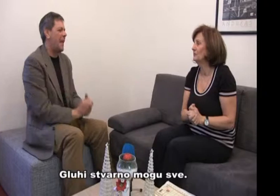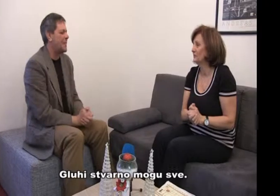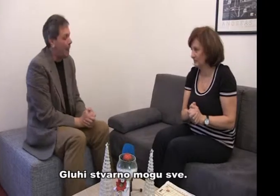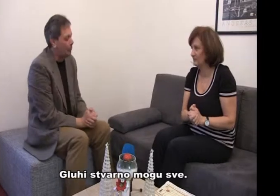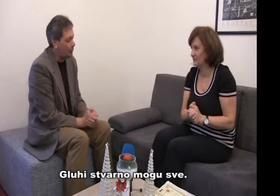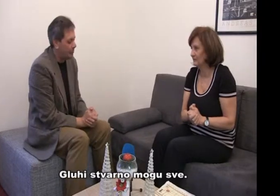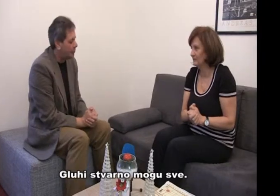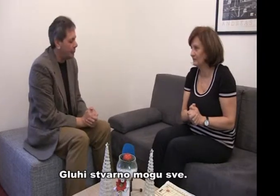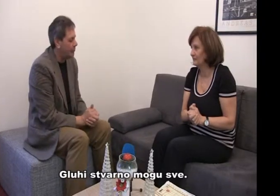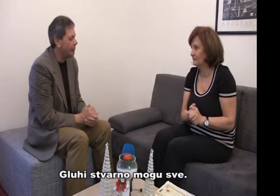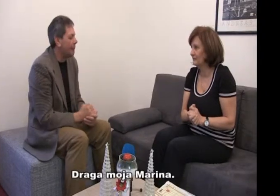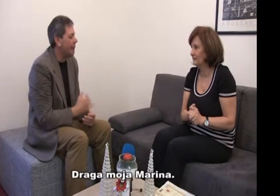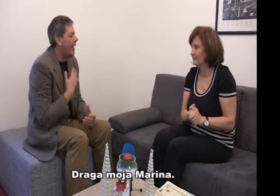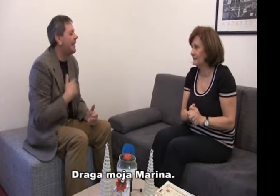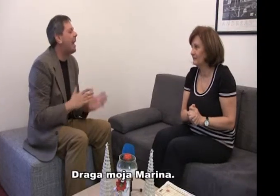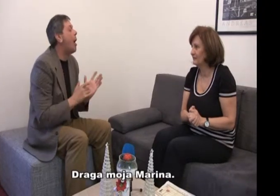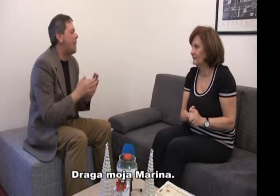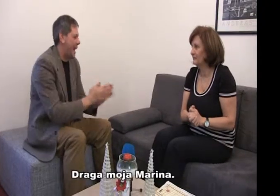sve. Draga moja Marina,